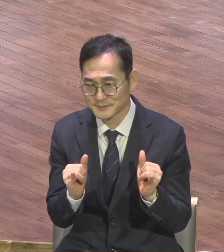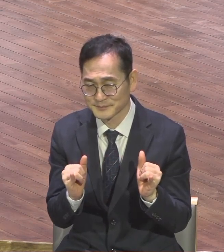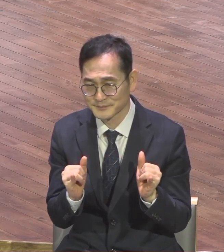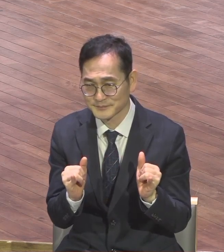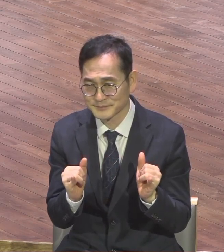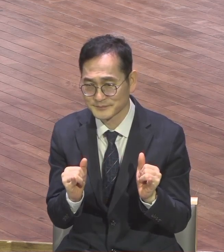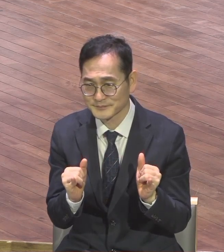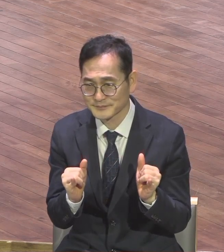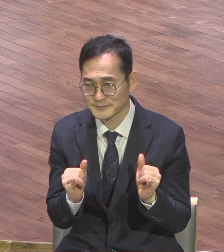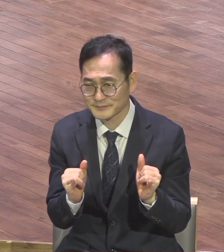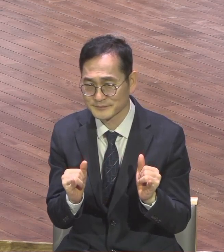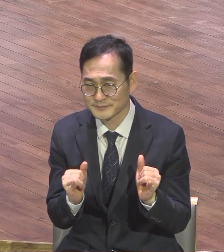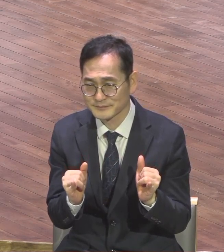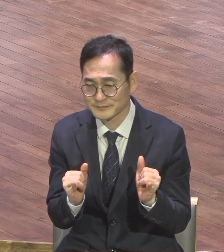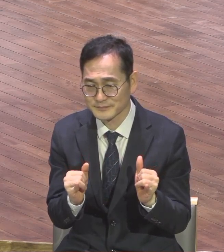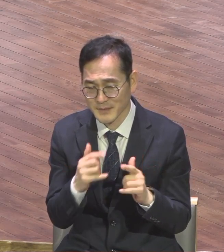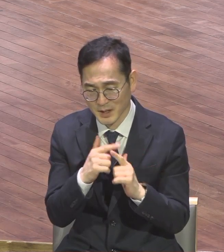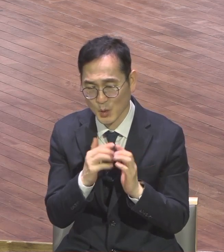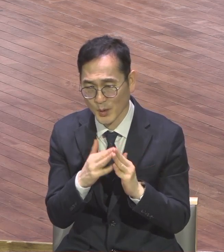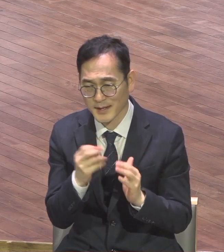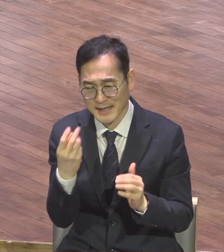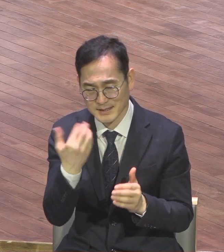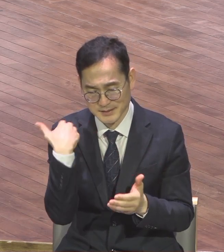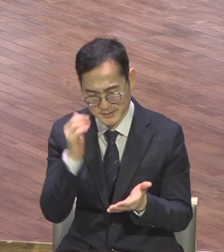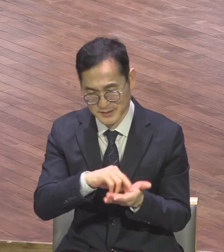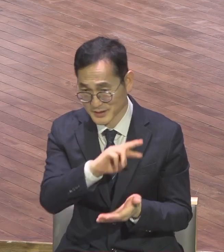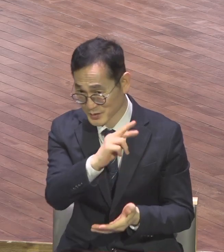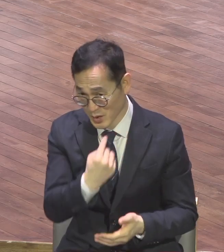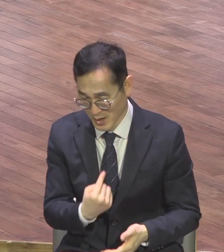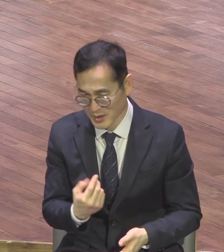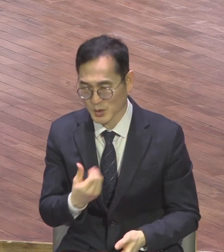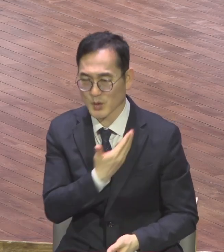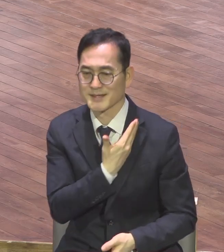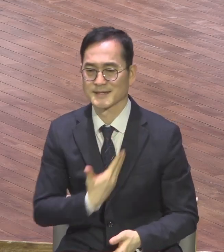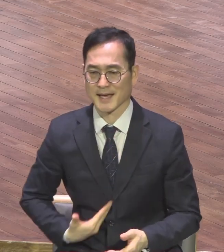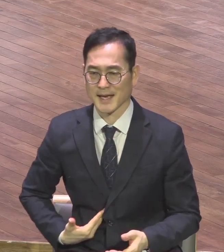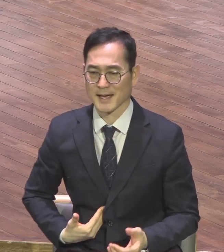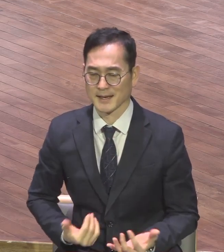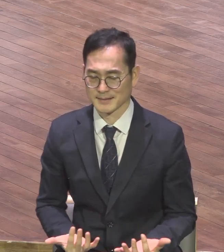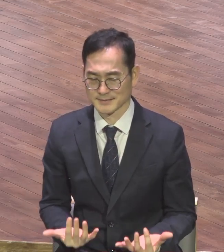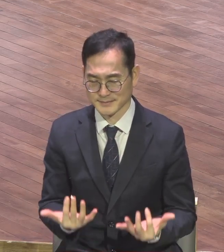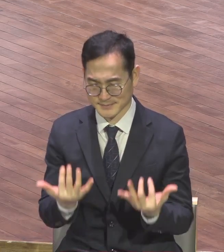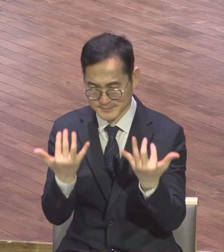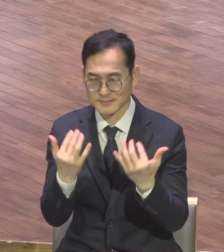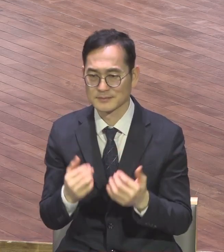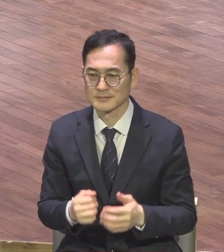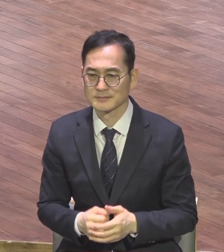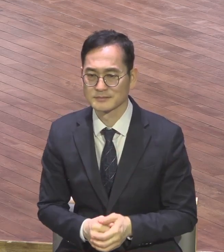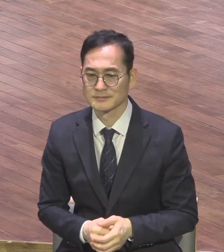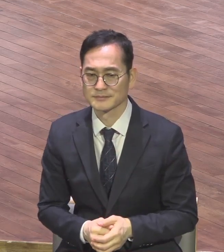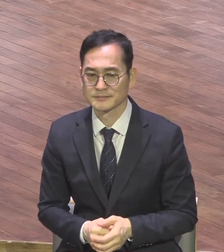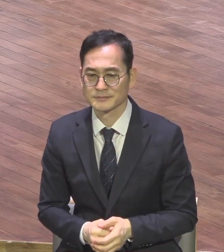이 제자와 될 수 있도록 영적 흐름을 이어가는 운동. 지속적 이어가는 운동.